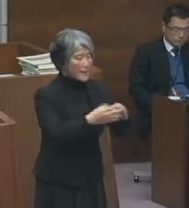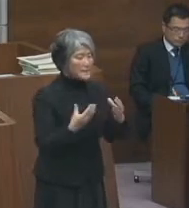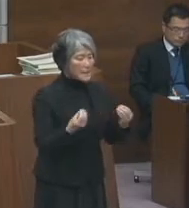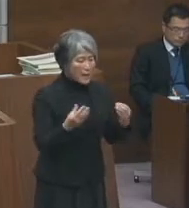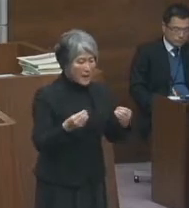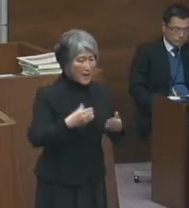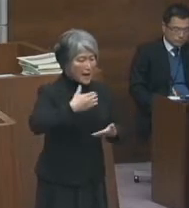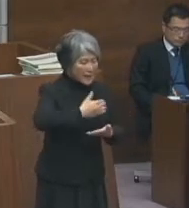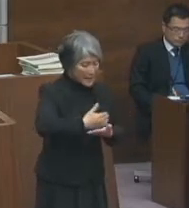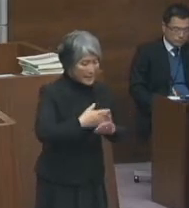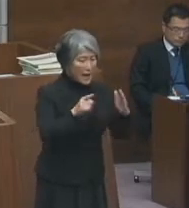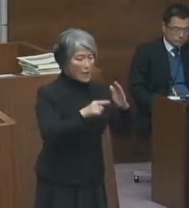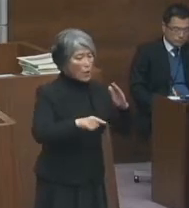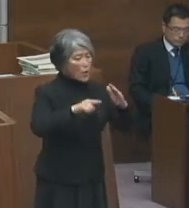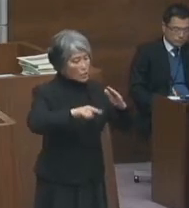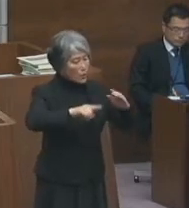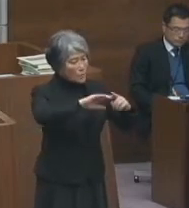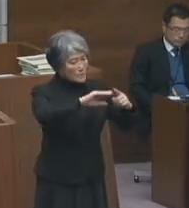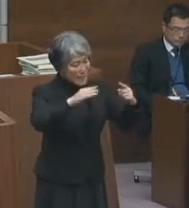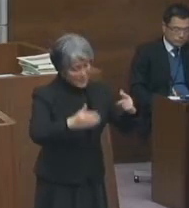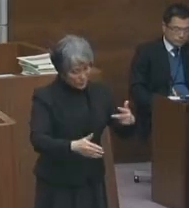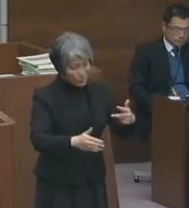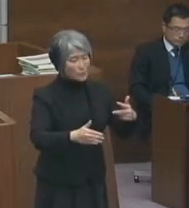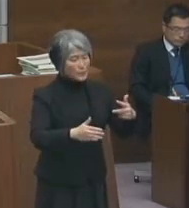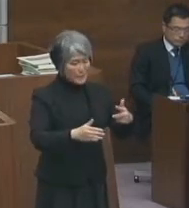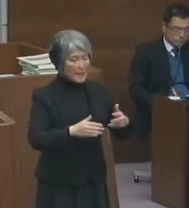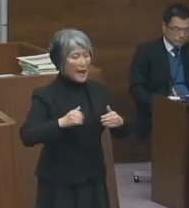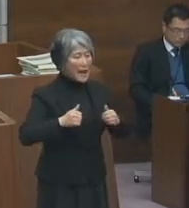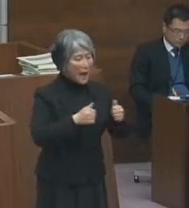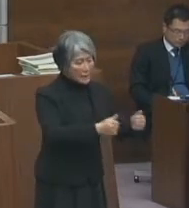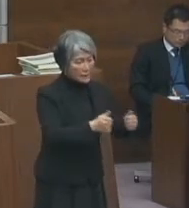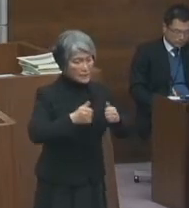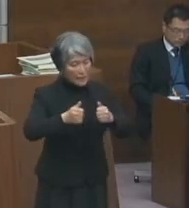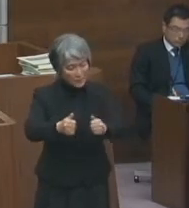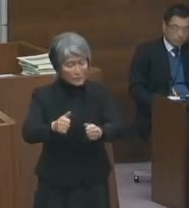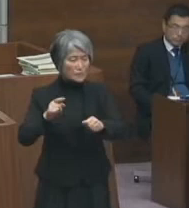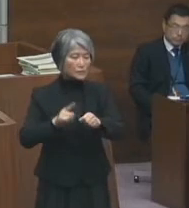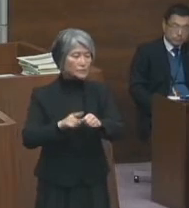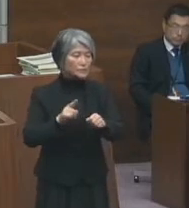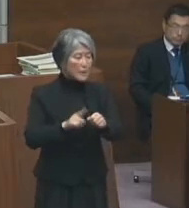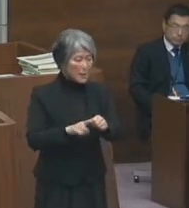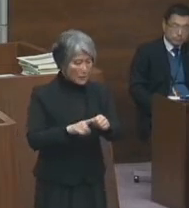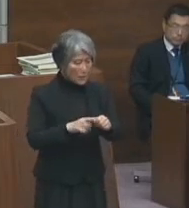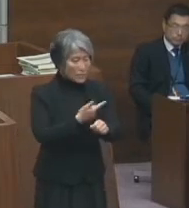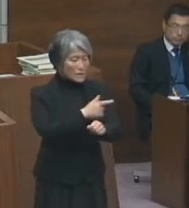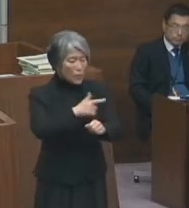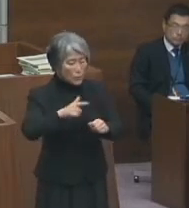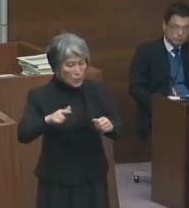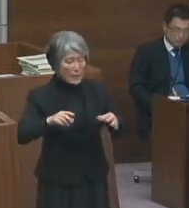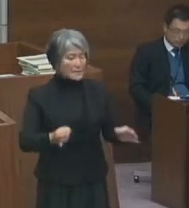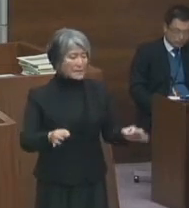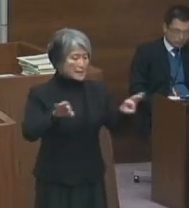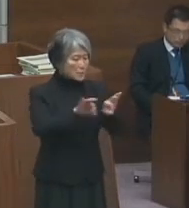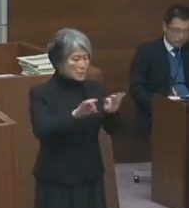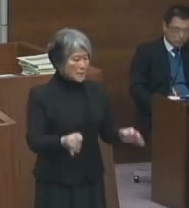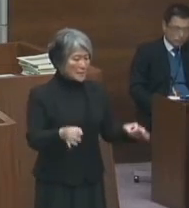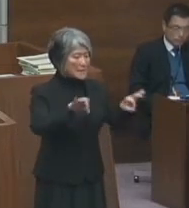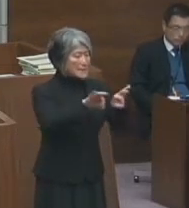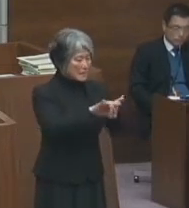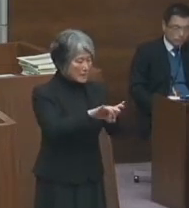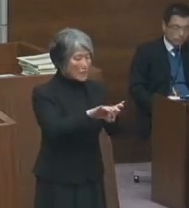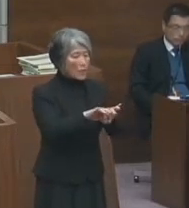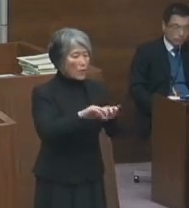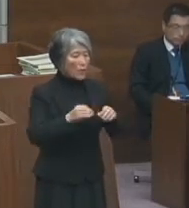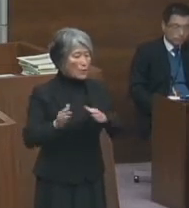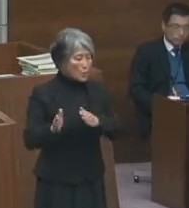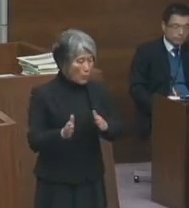施設等にアクセスする道路の段差解消や、視覚障害者用誘導ブロックの設置等のバリアフリー化工事とともに、駅前